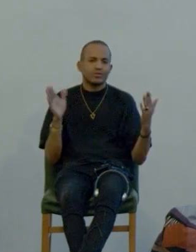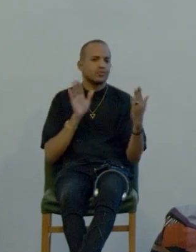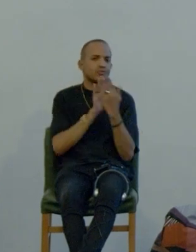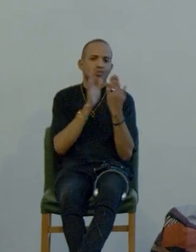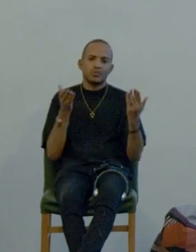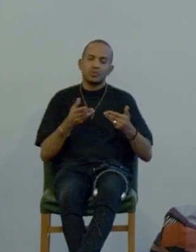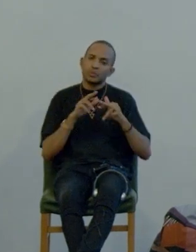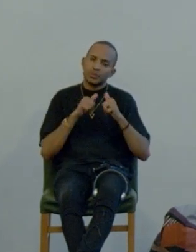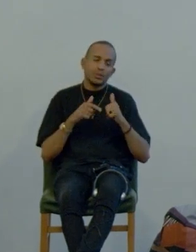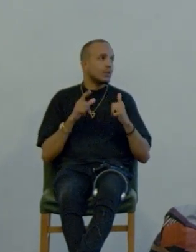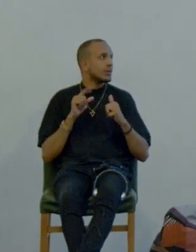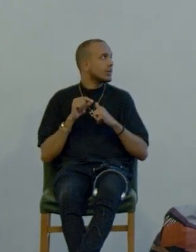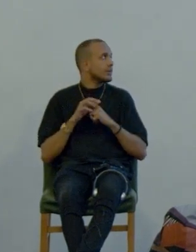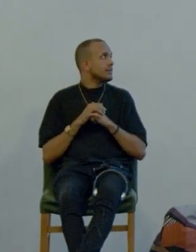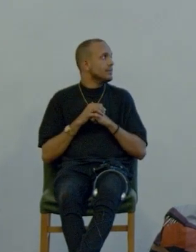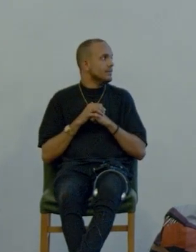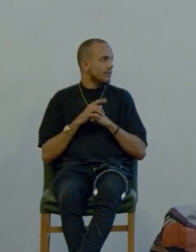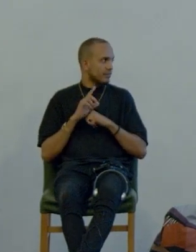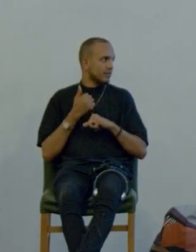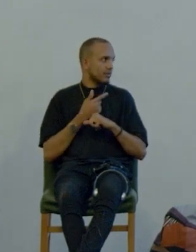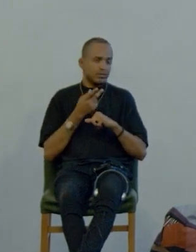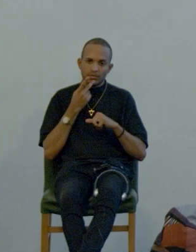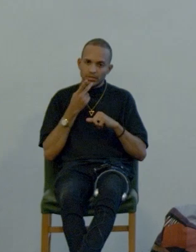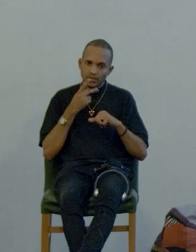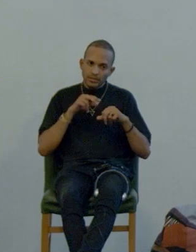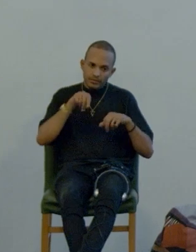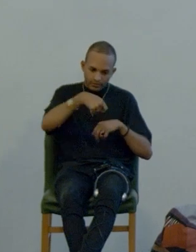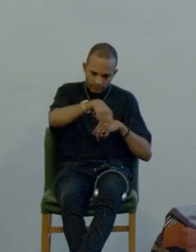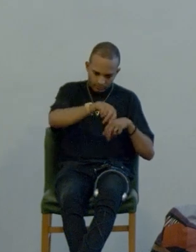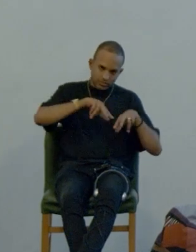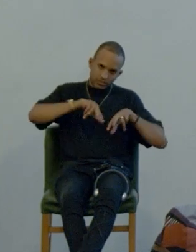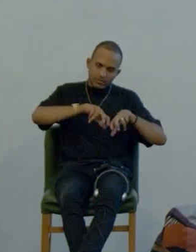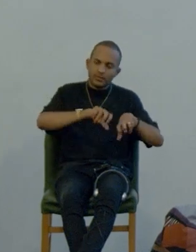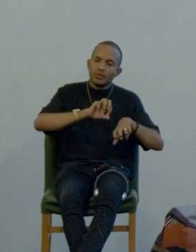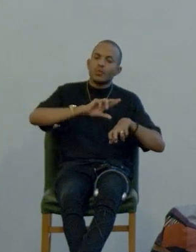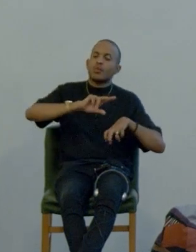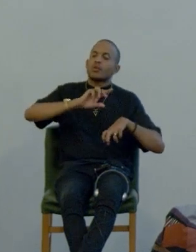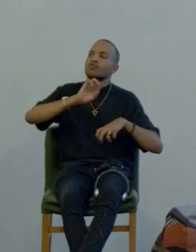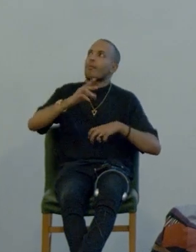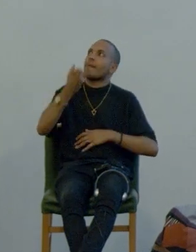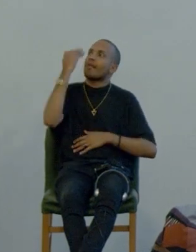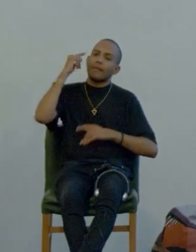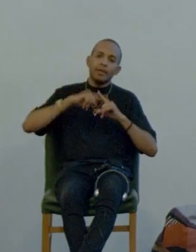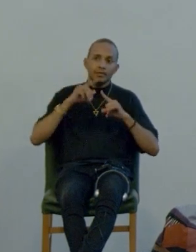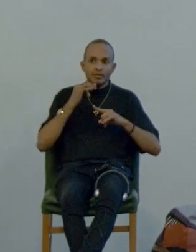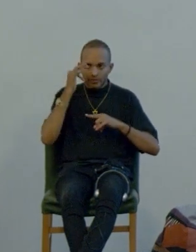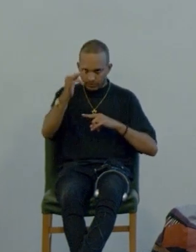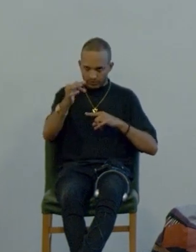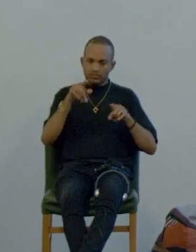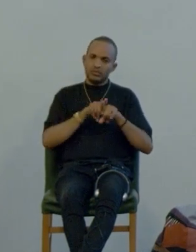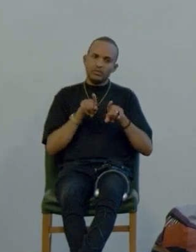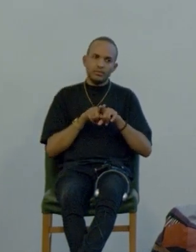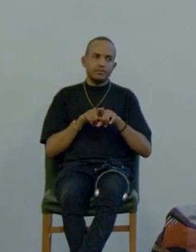dia. E é por isso que, quando a gente fala em arqueologia, de novo, não é só sobre o passado, é só sobre o futuro, é sobre o futuro também, né? Como pensar